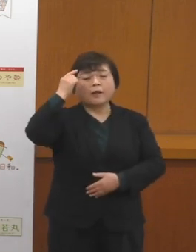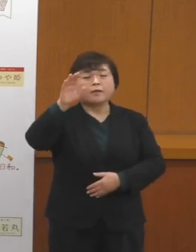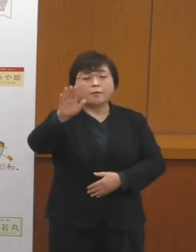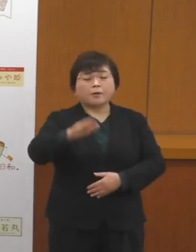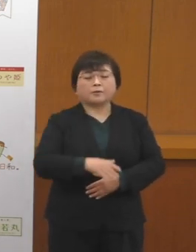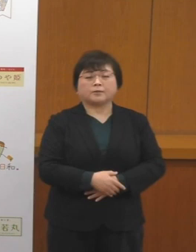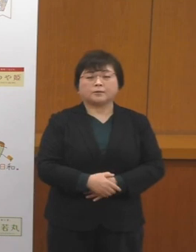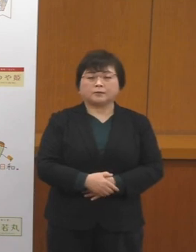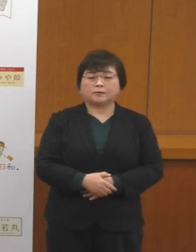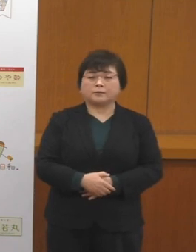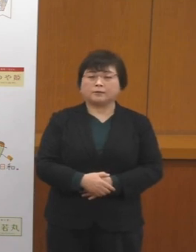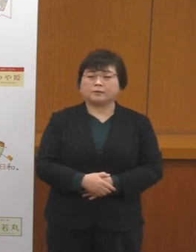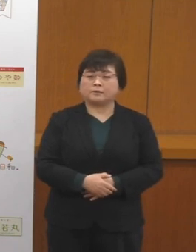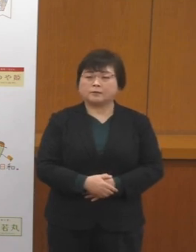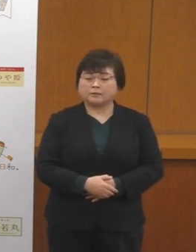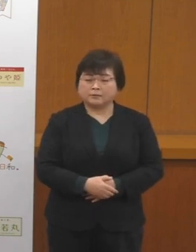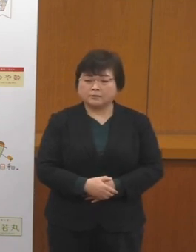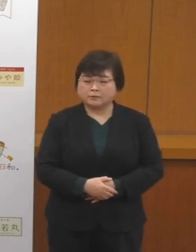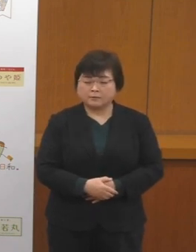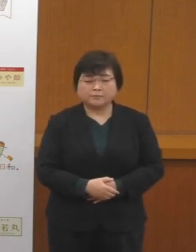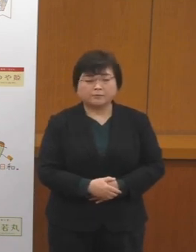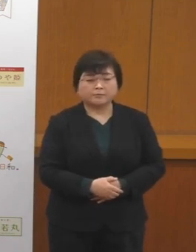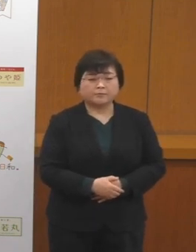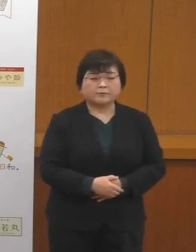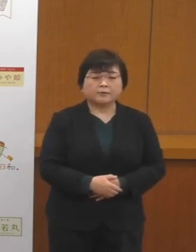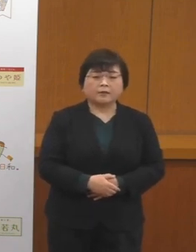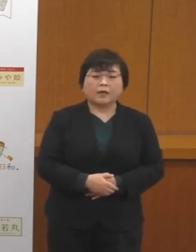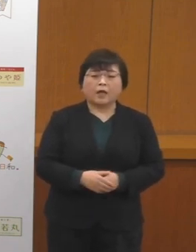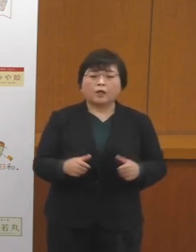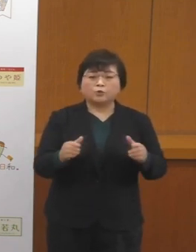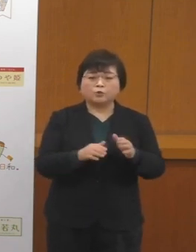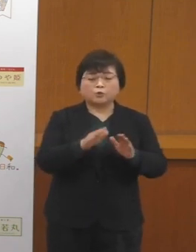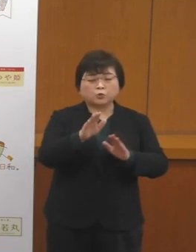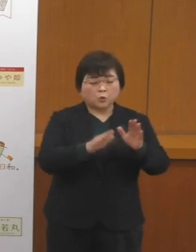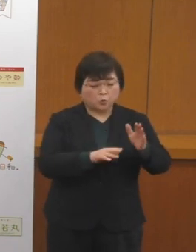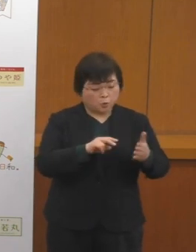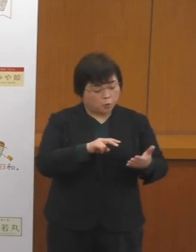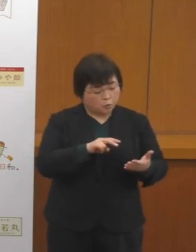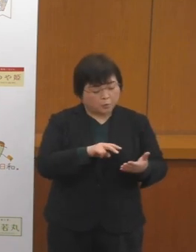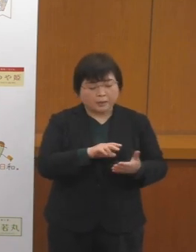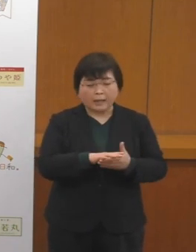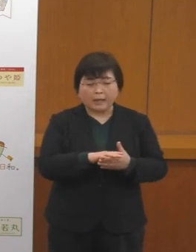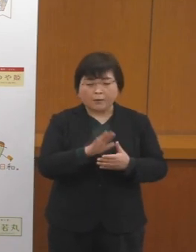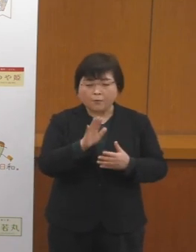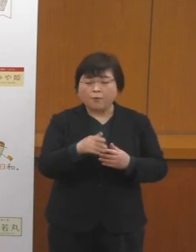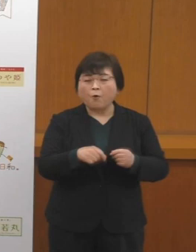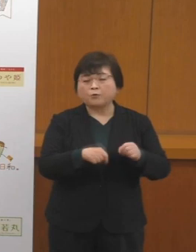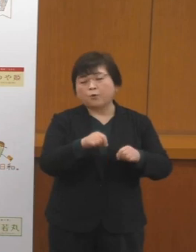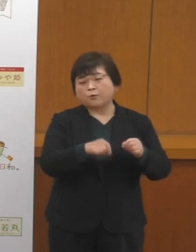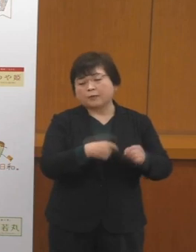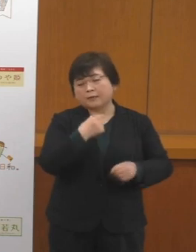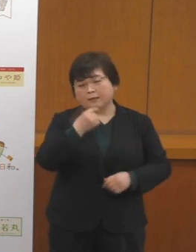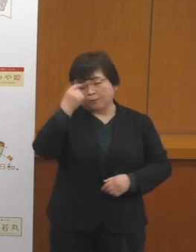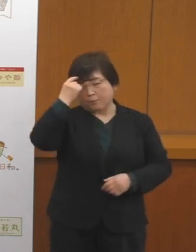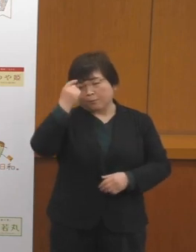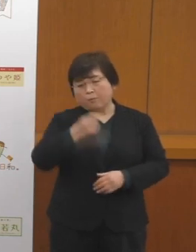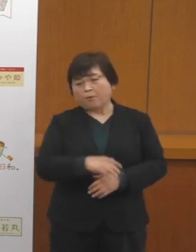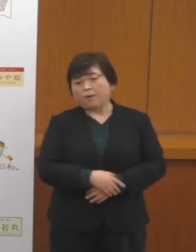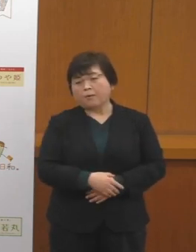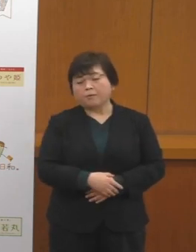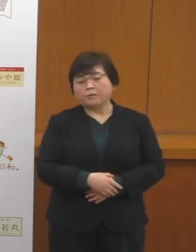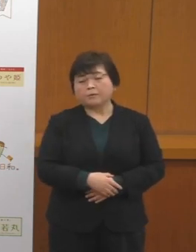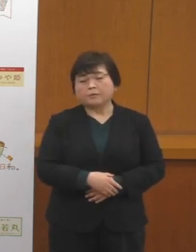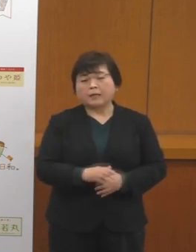ます配布法につきましては収集の状況を見ながら今後調整してまいります